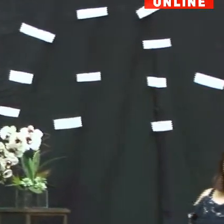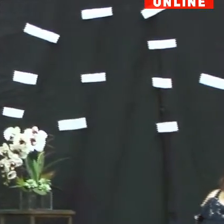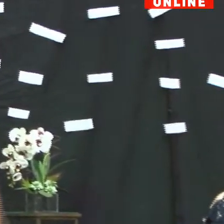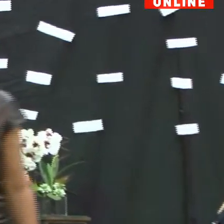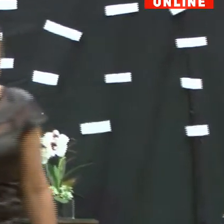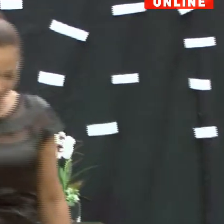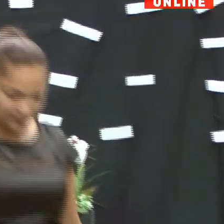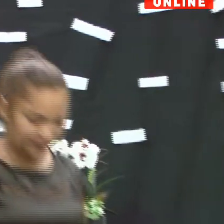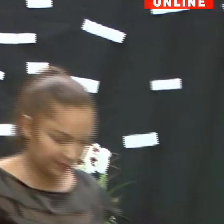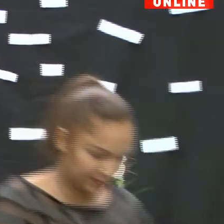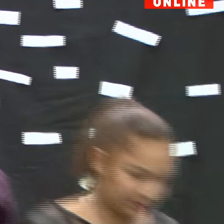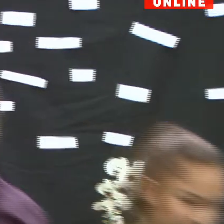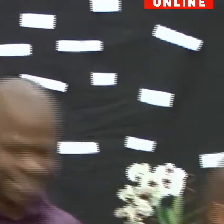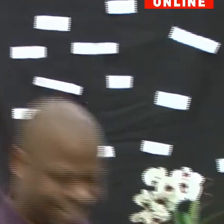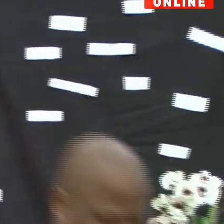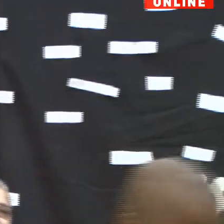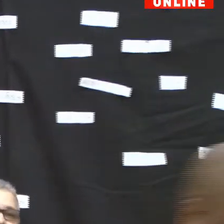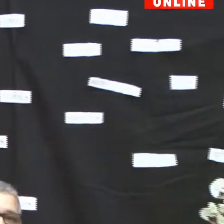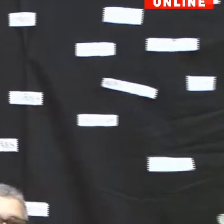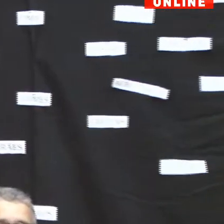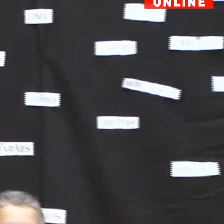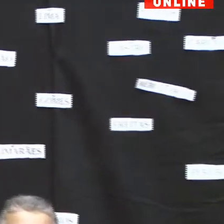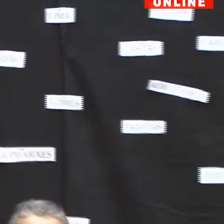Paz do Senhor a todos.